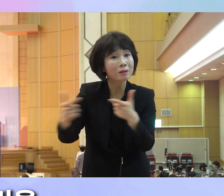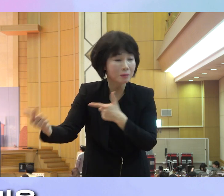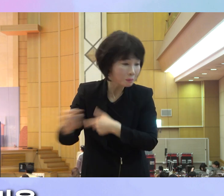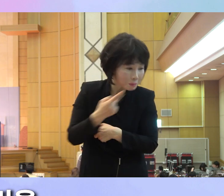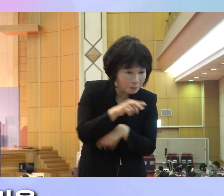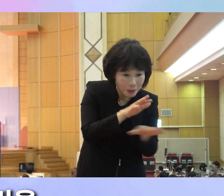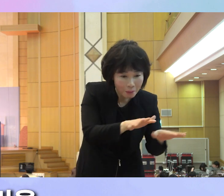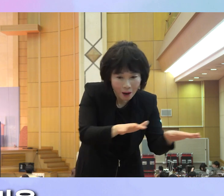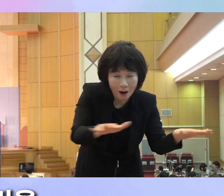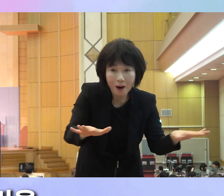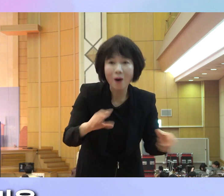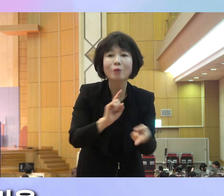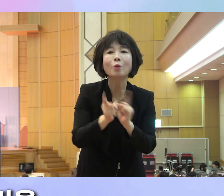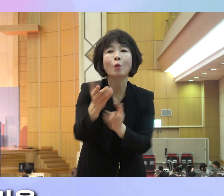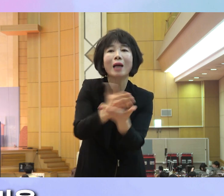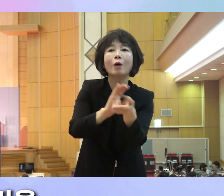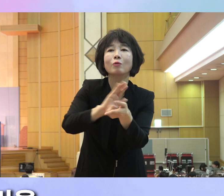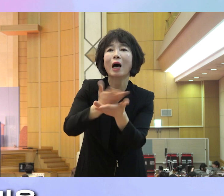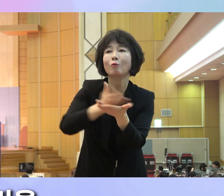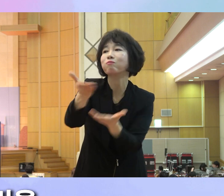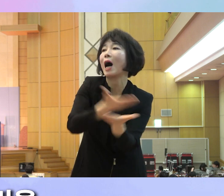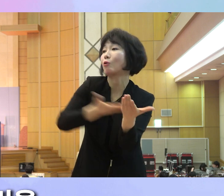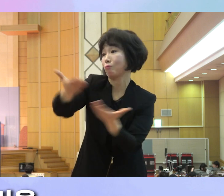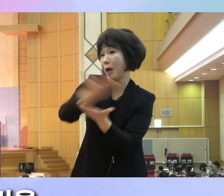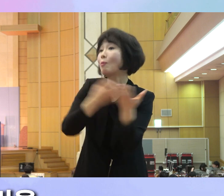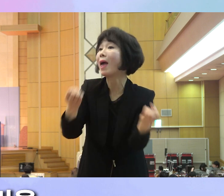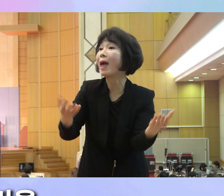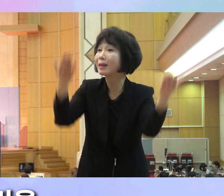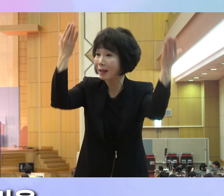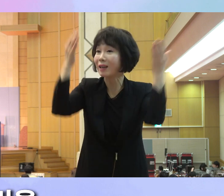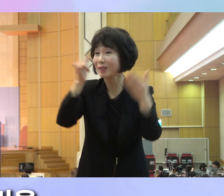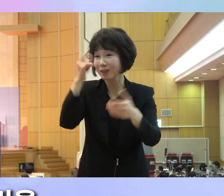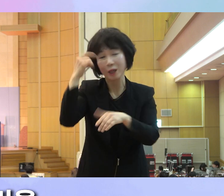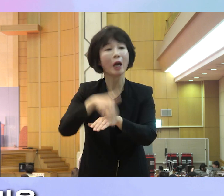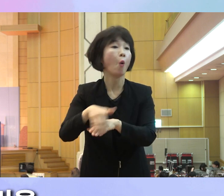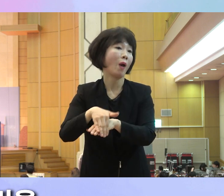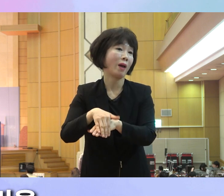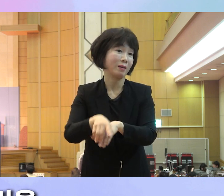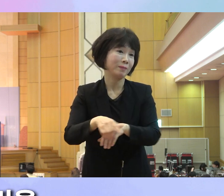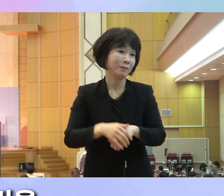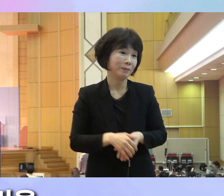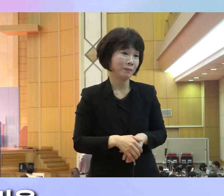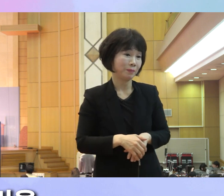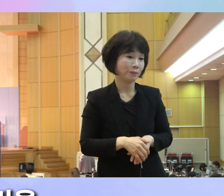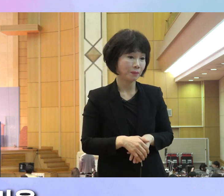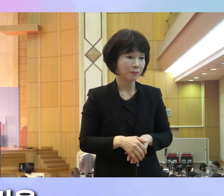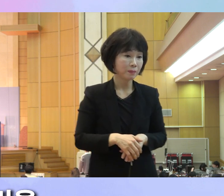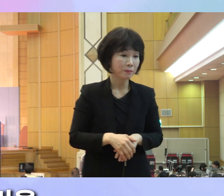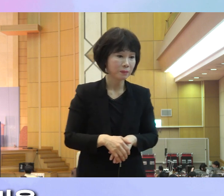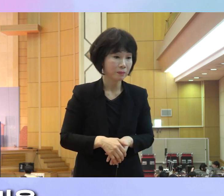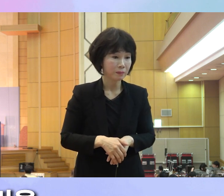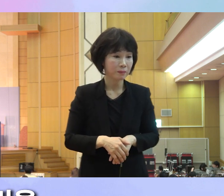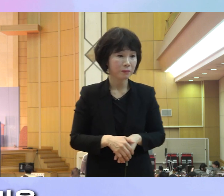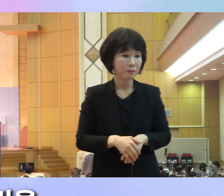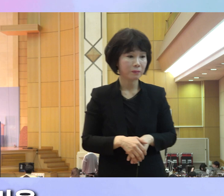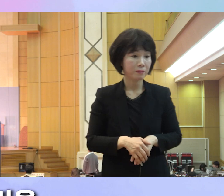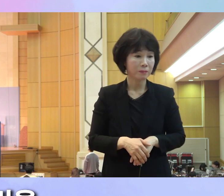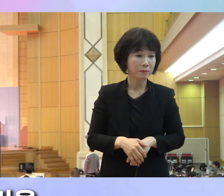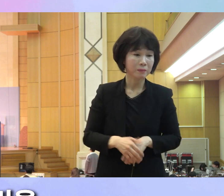또 모아서 서로 나눔을 갖는 그런 행사를 하겠습니다. 초대교회 때는